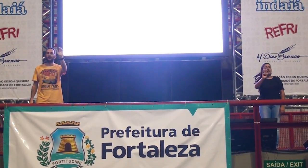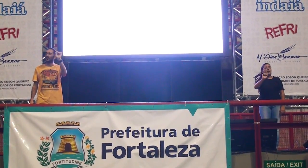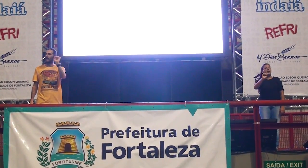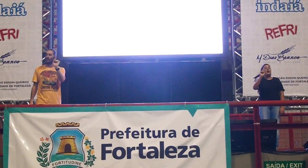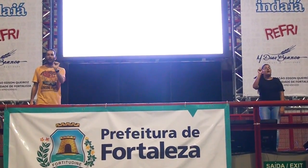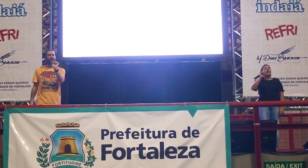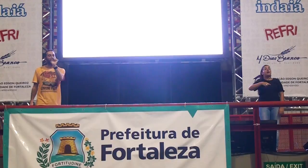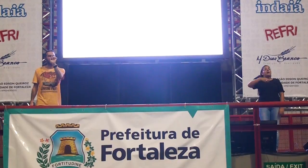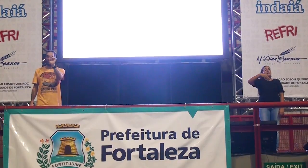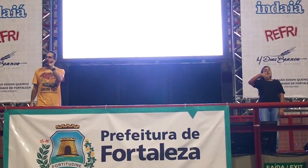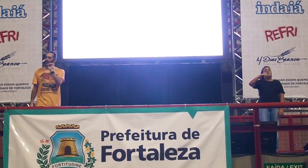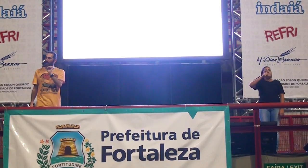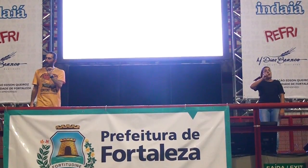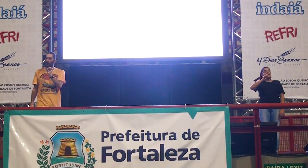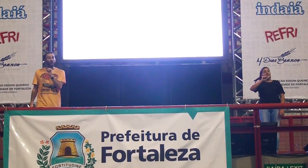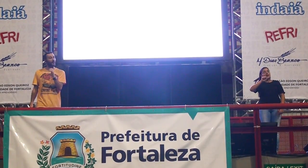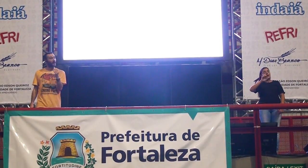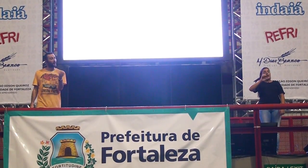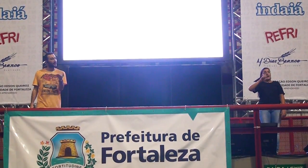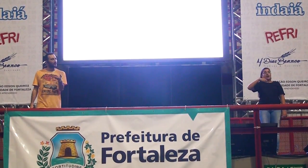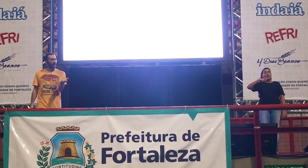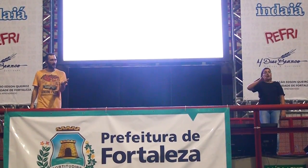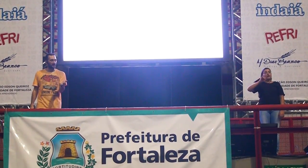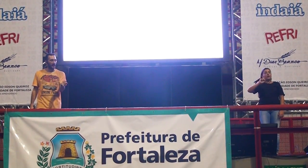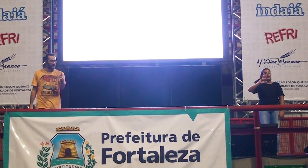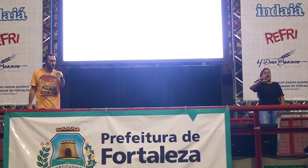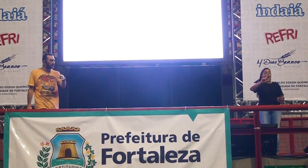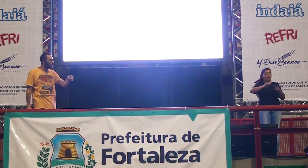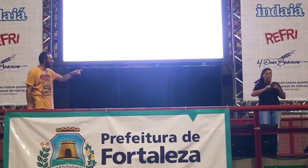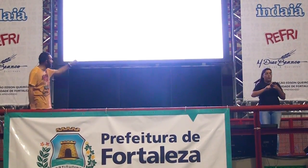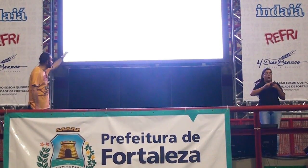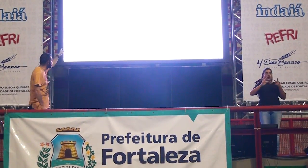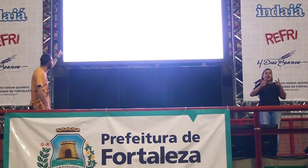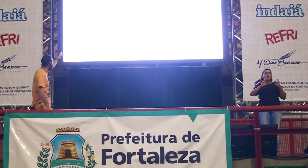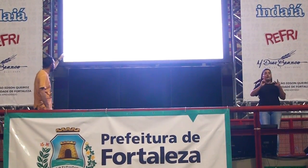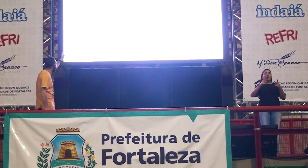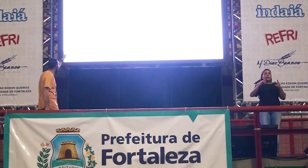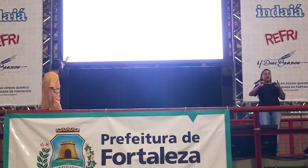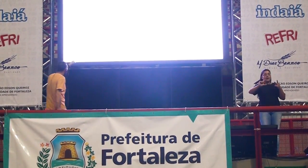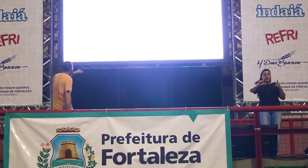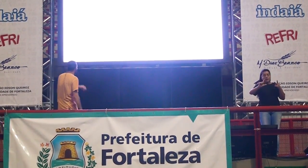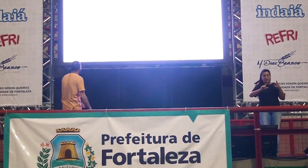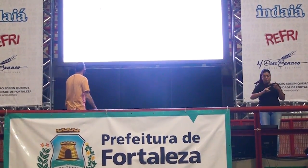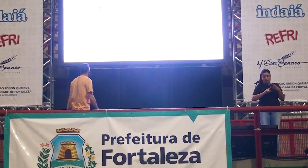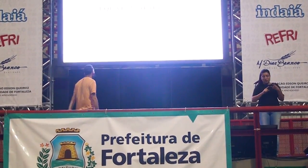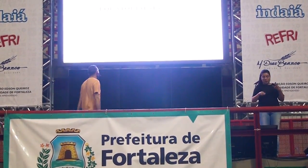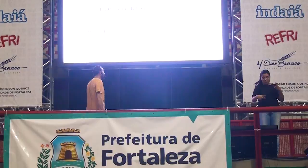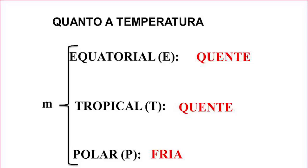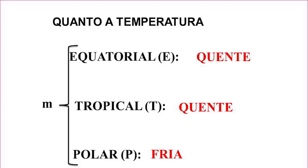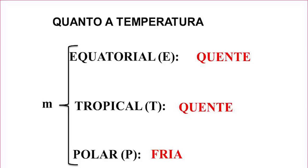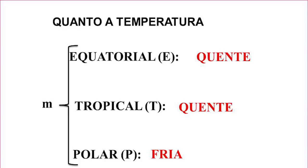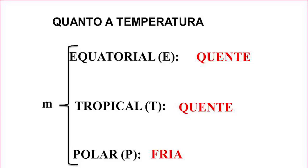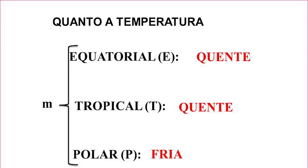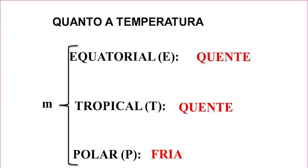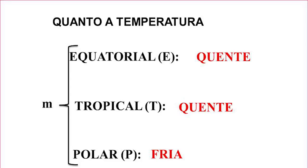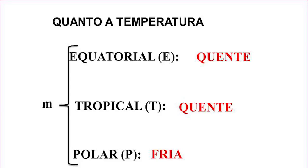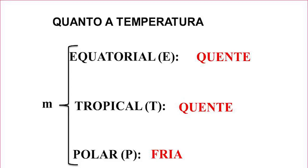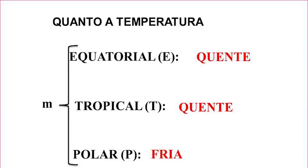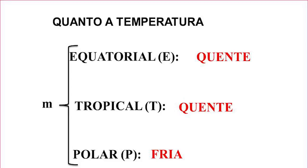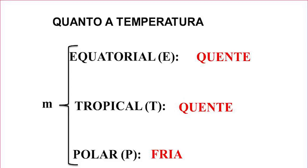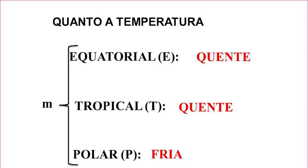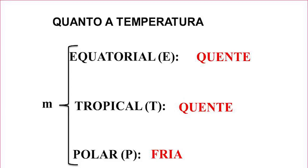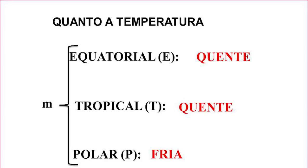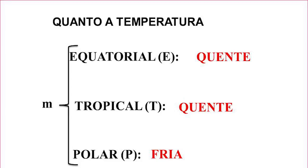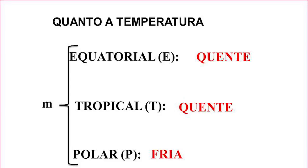massa equatorial, massa tropical. Como é que eu vou identificar as massas? Presta atenção aqui agora. Quanto à temperatura, eu tenho 3 centros de formação